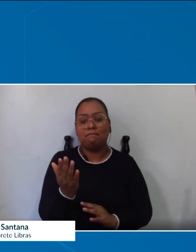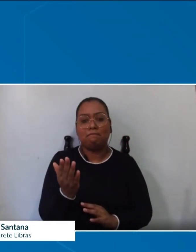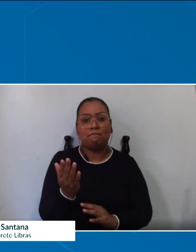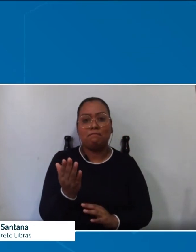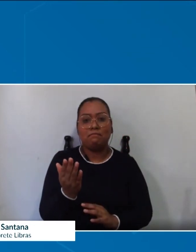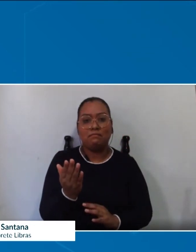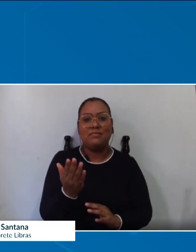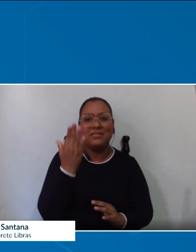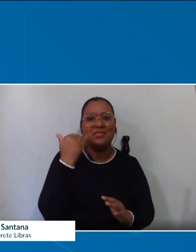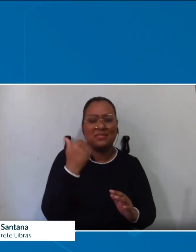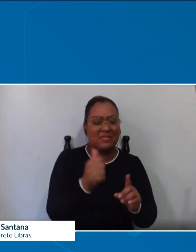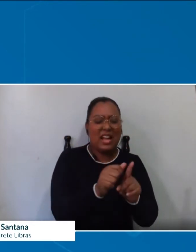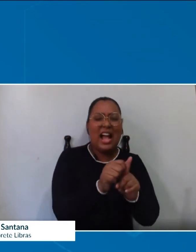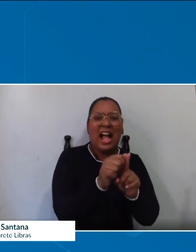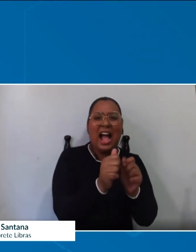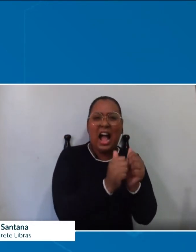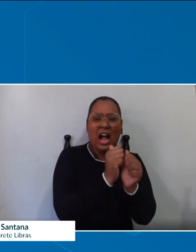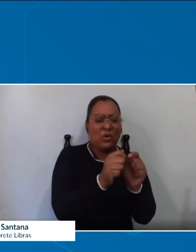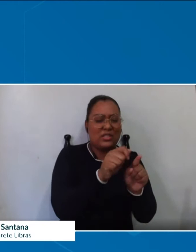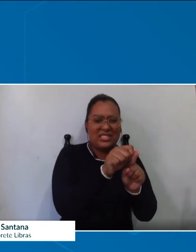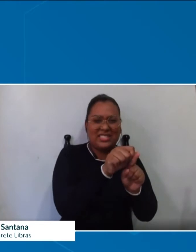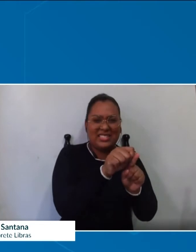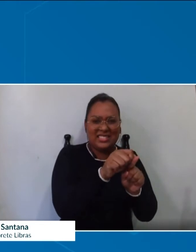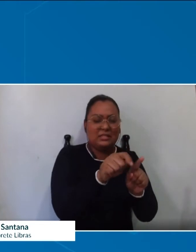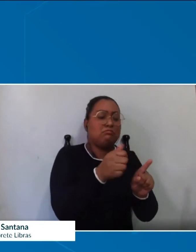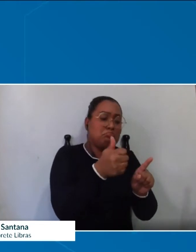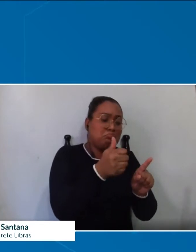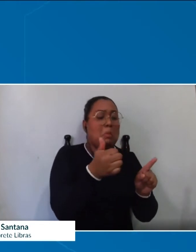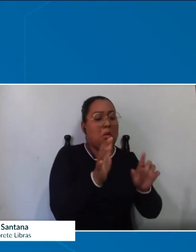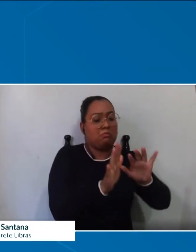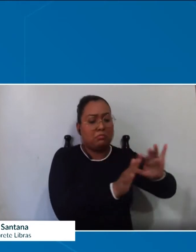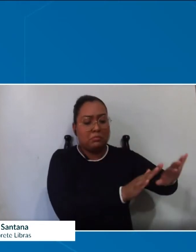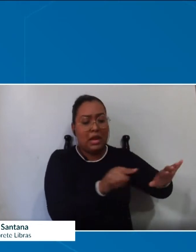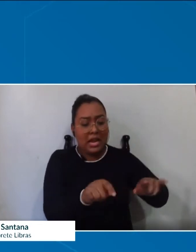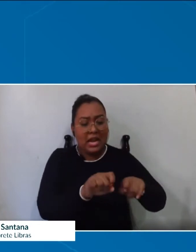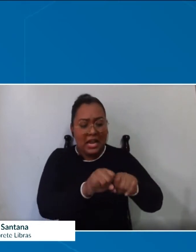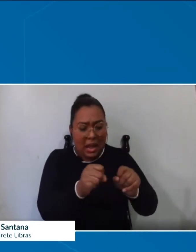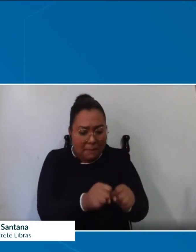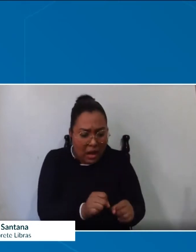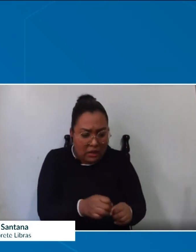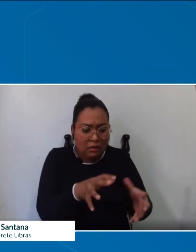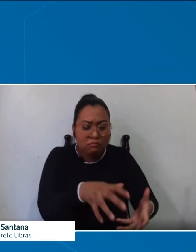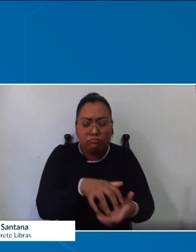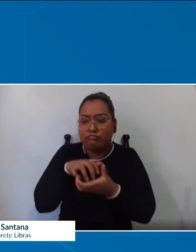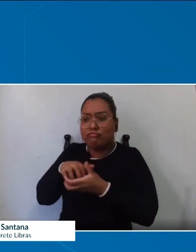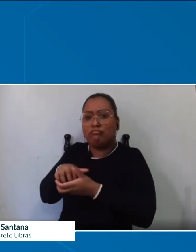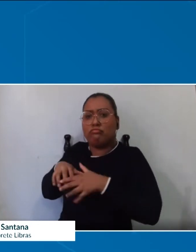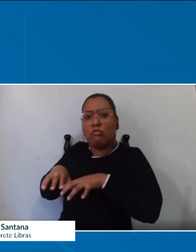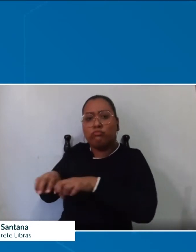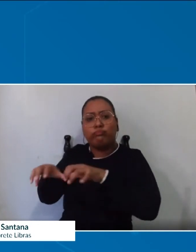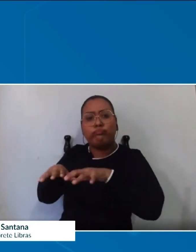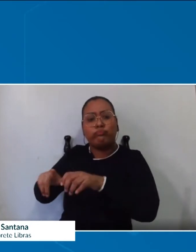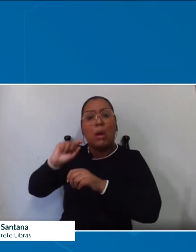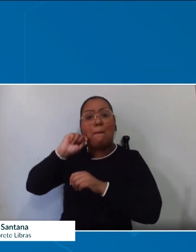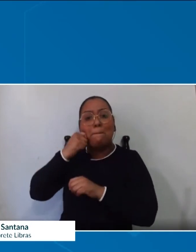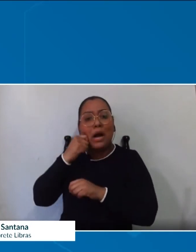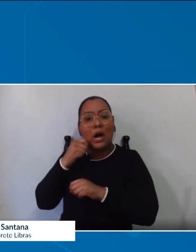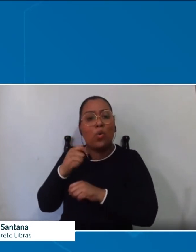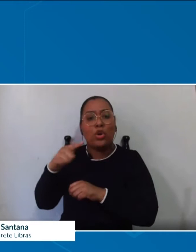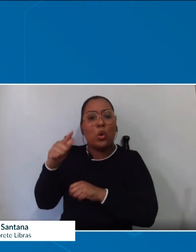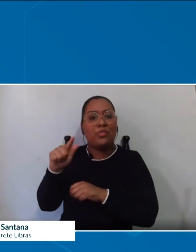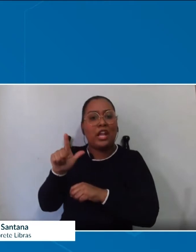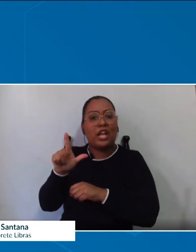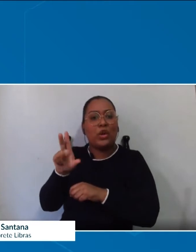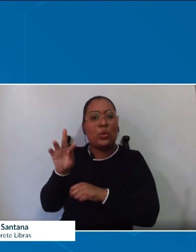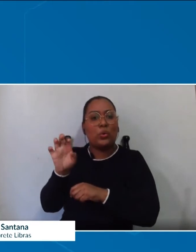esses grãos quebrados de arroz, com ele nós desenvolvemos pão sem glúten, nós desenvolvemos